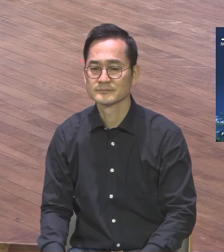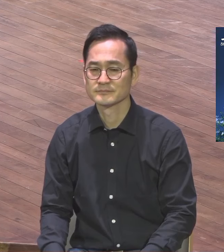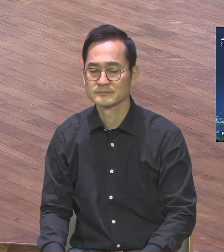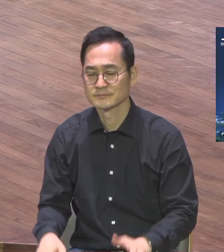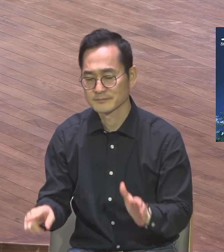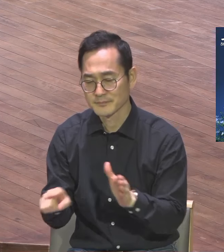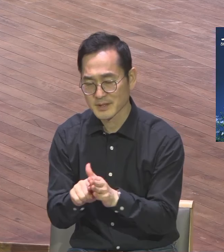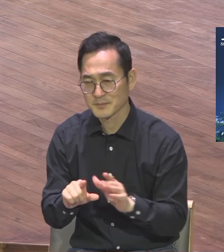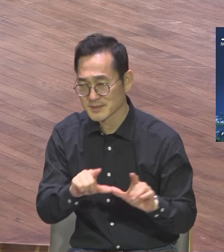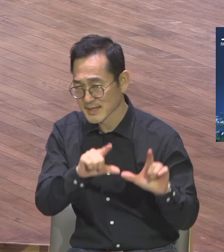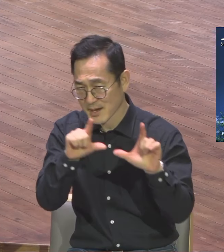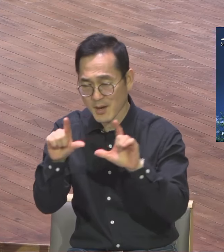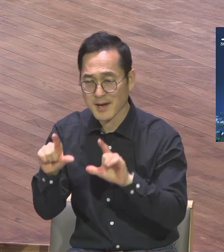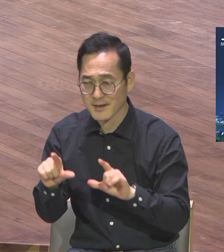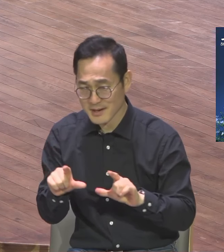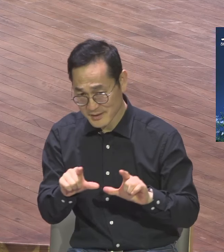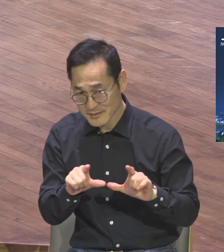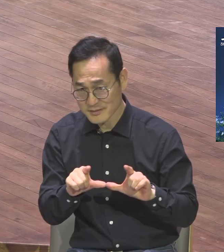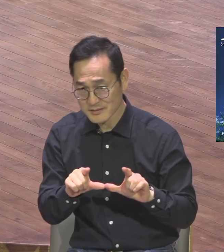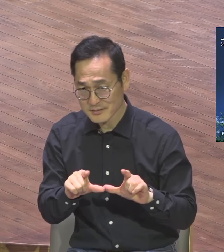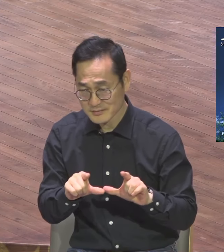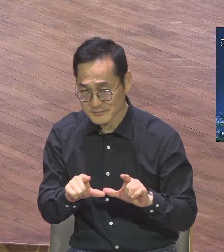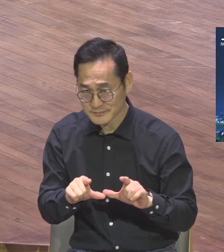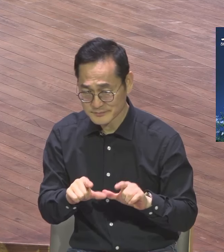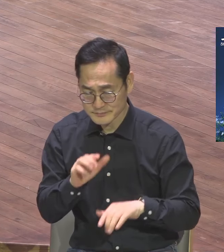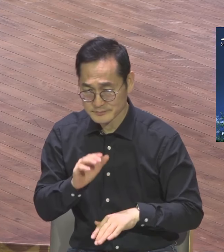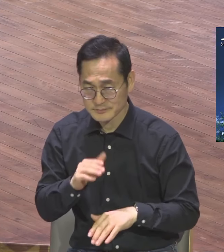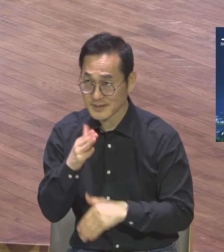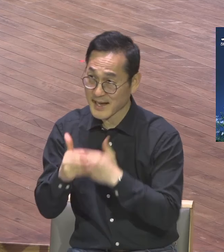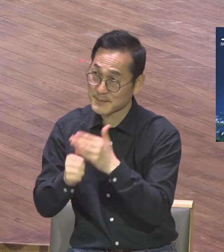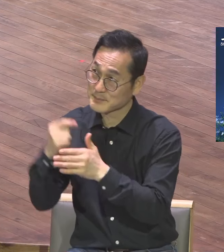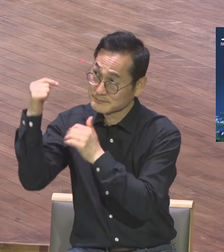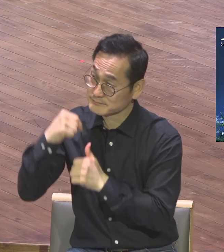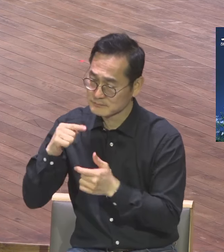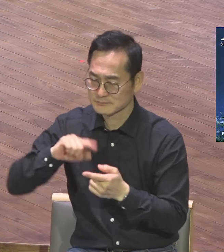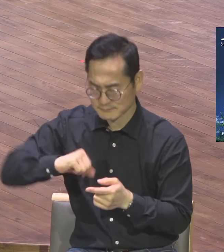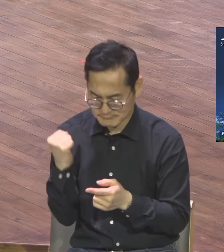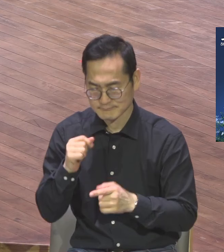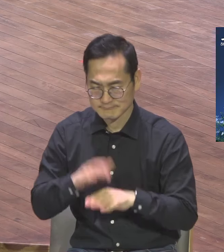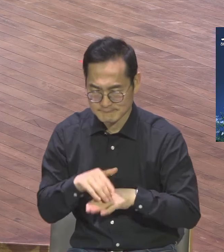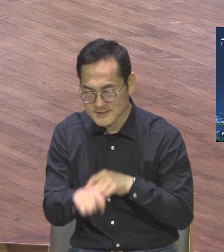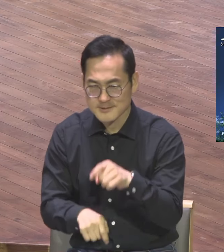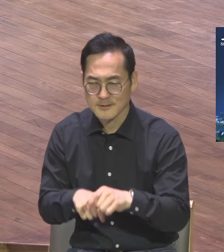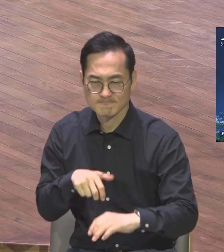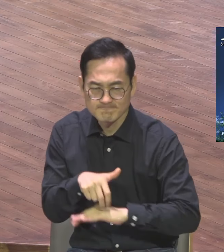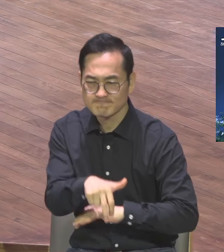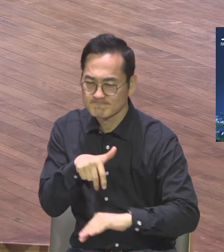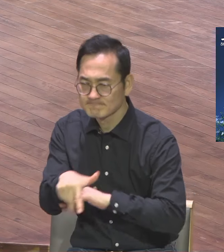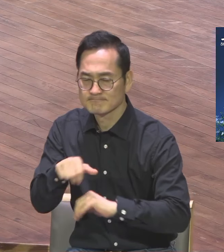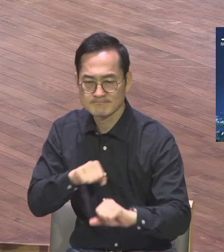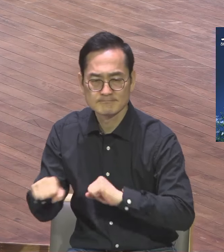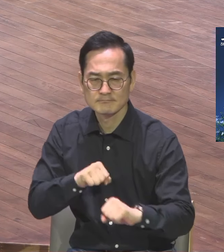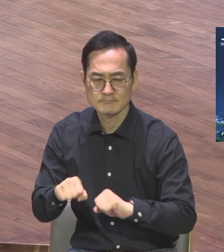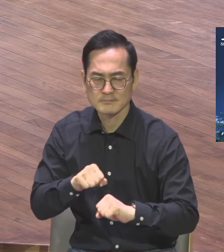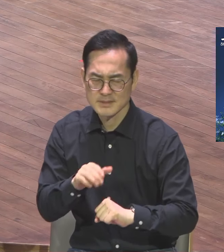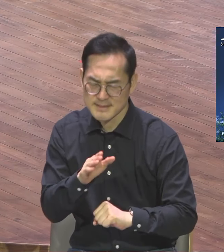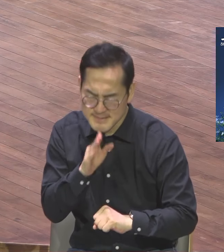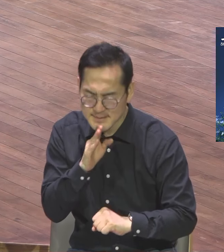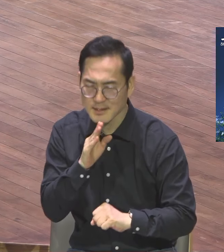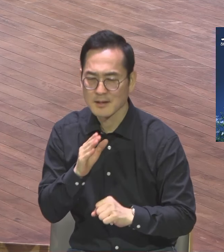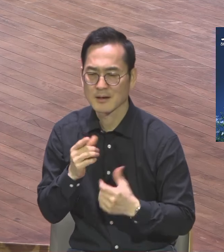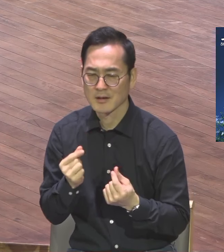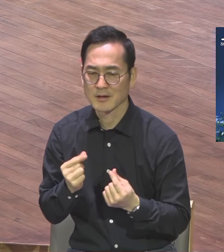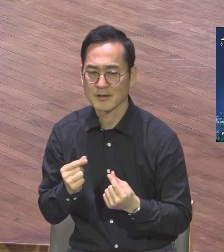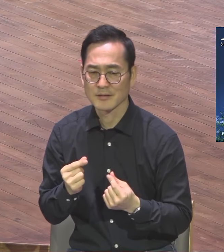신앙생활을 좀 하려고 좀 팩트 있게 좀 실제적으로 그렇게 신앙생활을 트루 스토리란 말이에요. 실제로